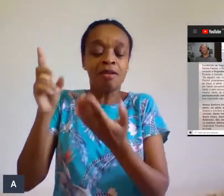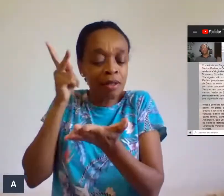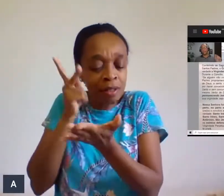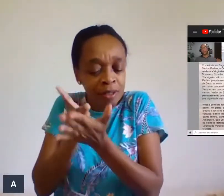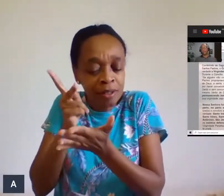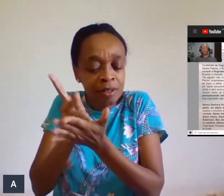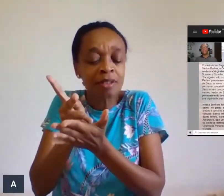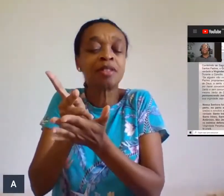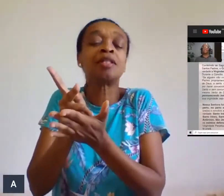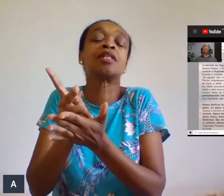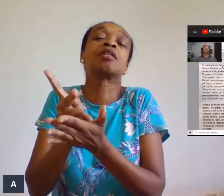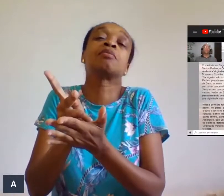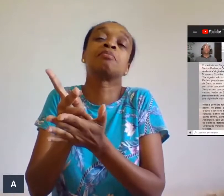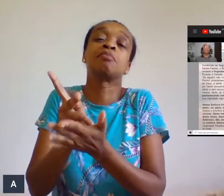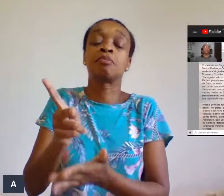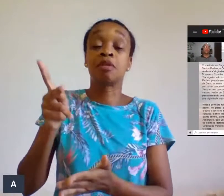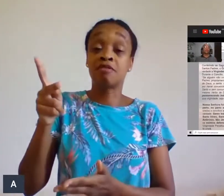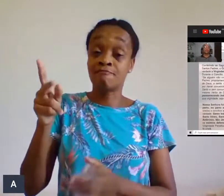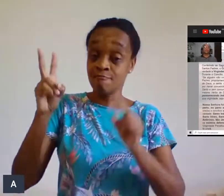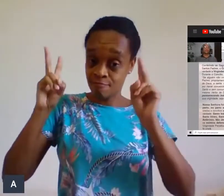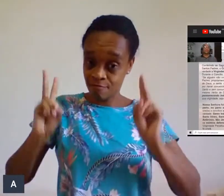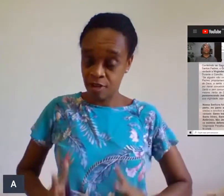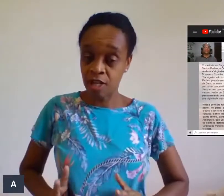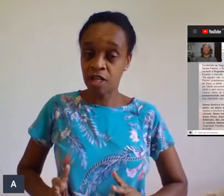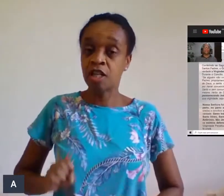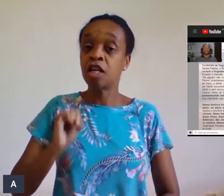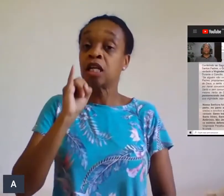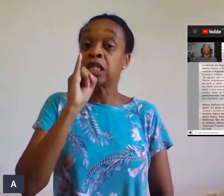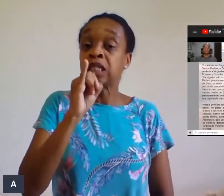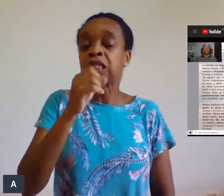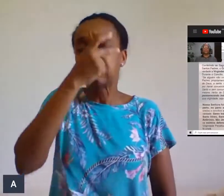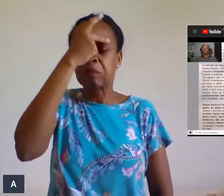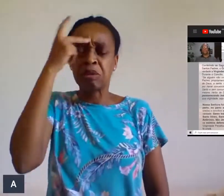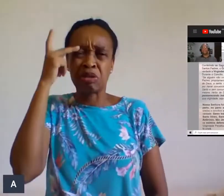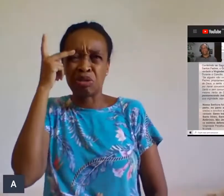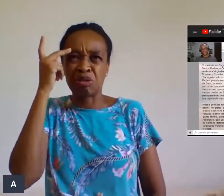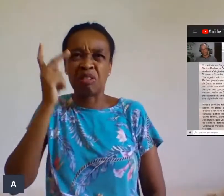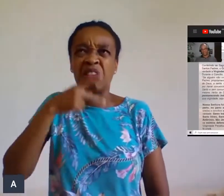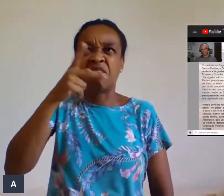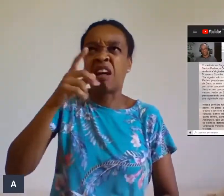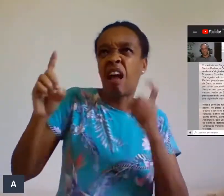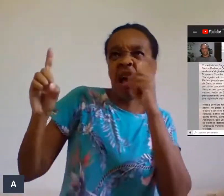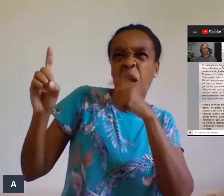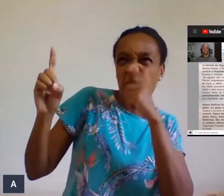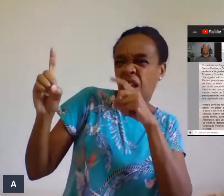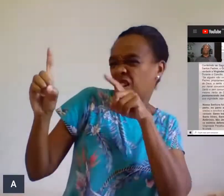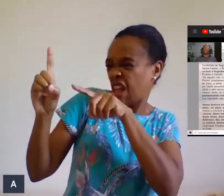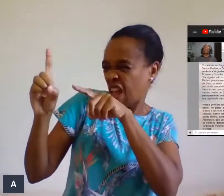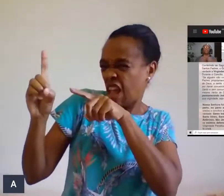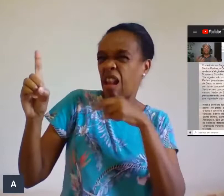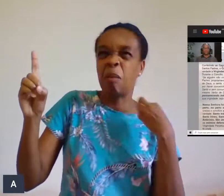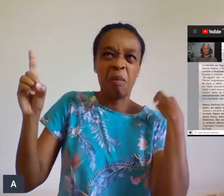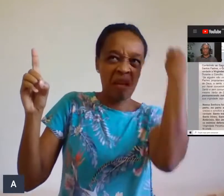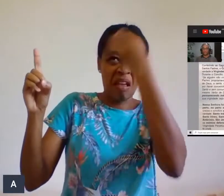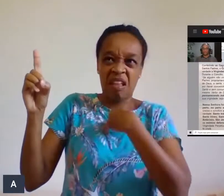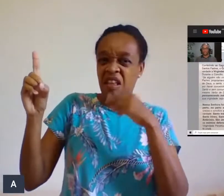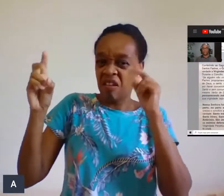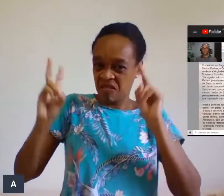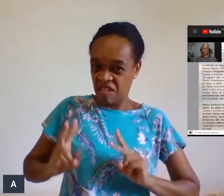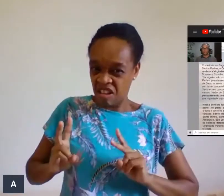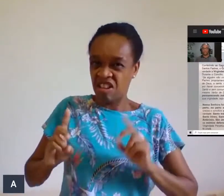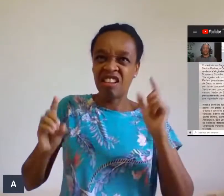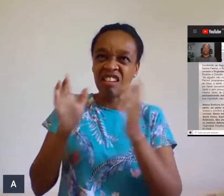condenado. Papa Martinho I, no Concílio de Latrão. O que isso quer dizer, gente? Nossa Senhora sempre foi